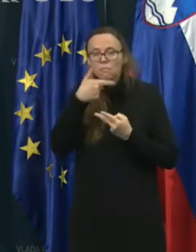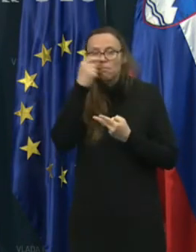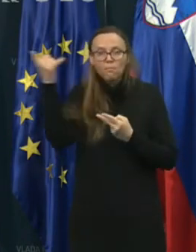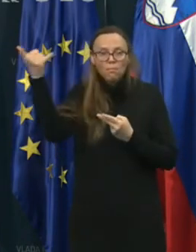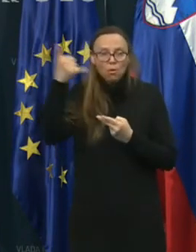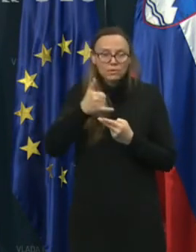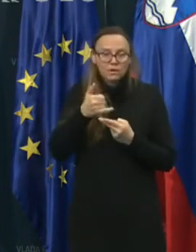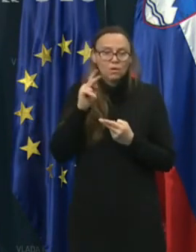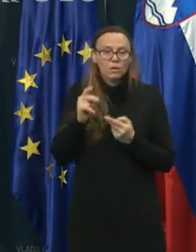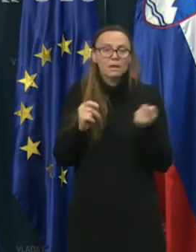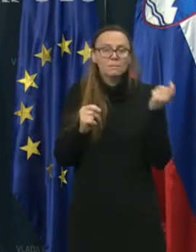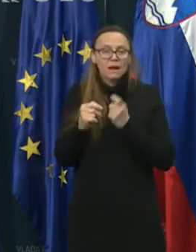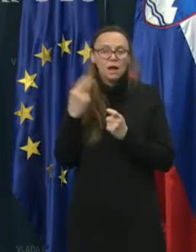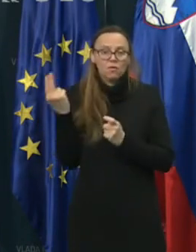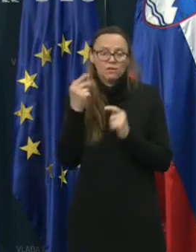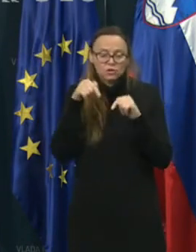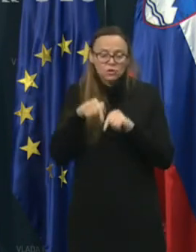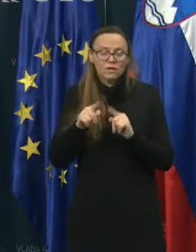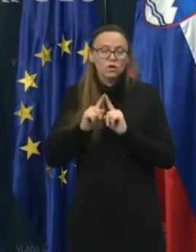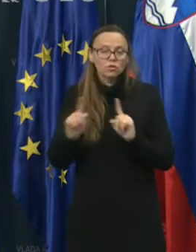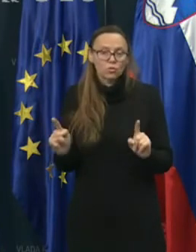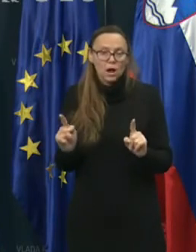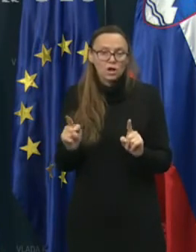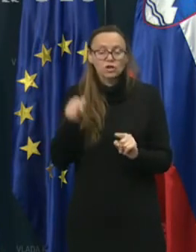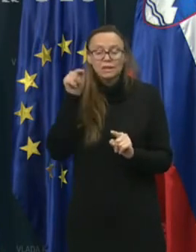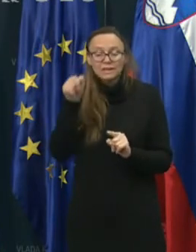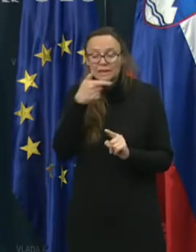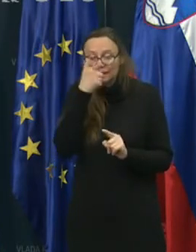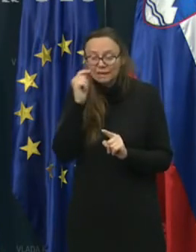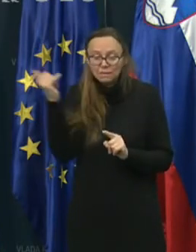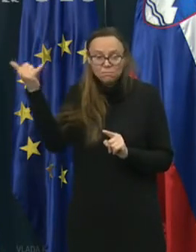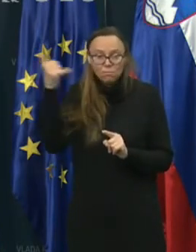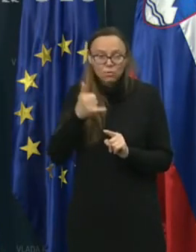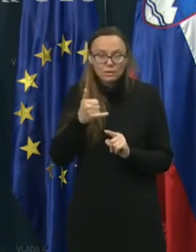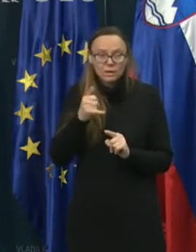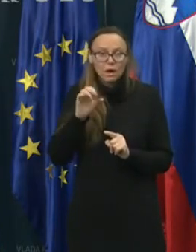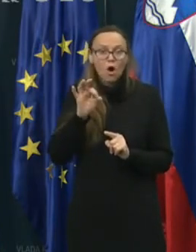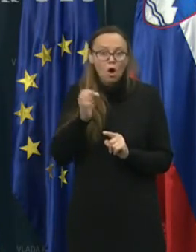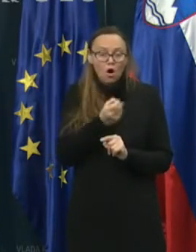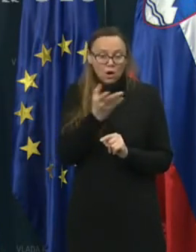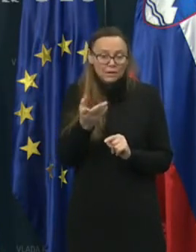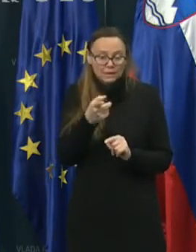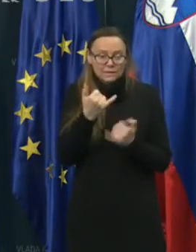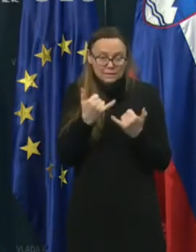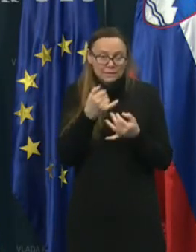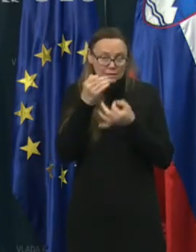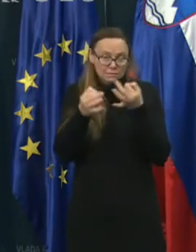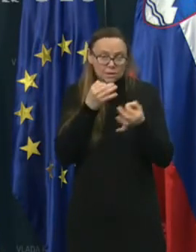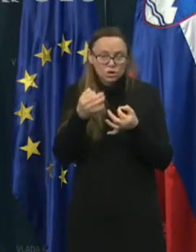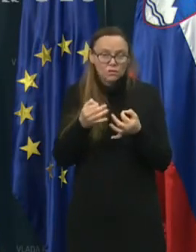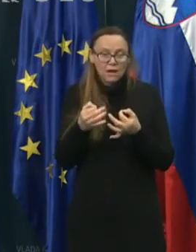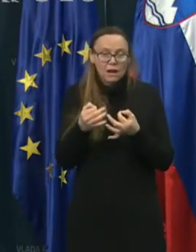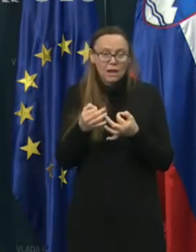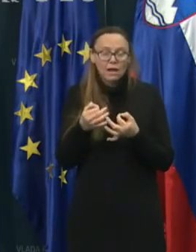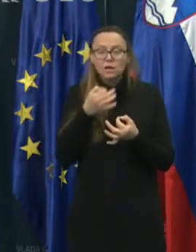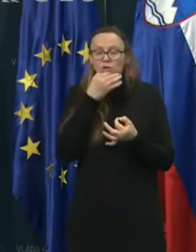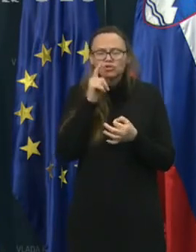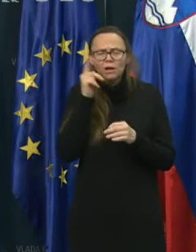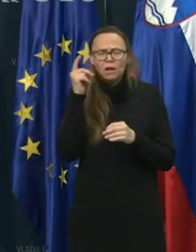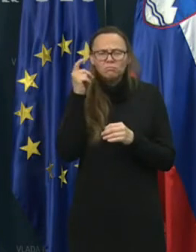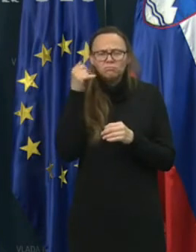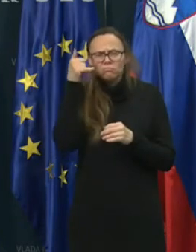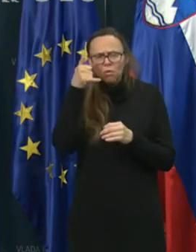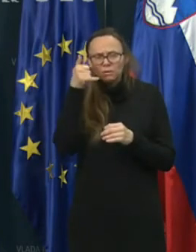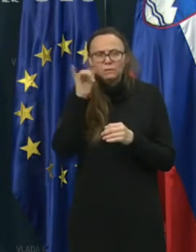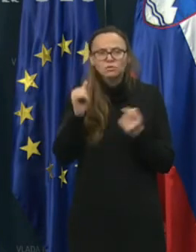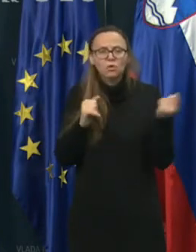prihajajo v Slovenijo, drugačen. Ti potniki, o katerih ste spraševala, so, če se ne motim, so